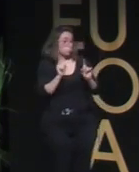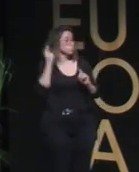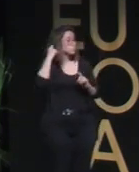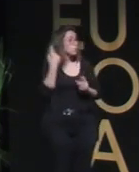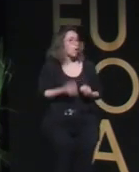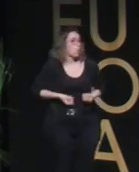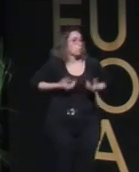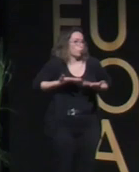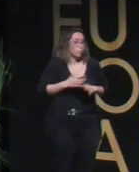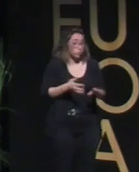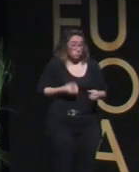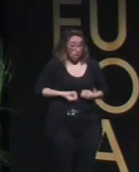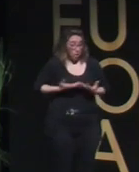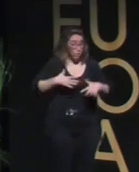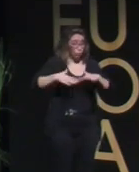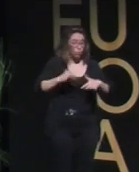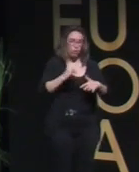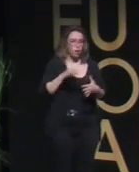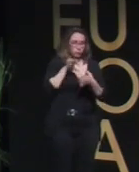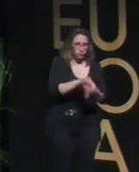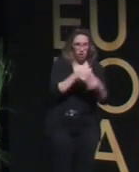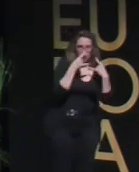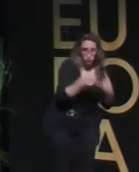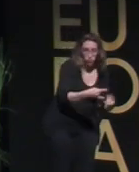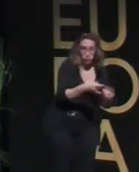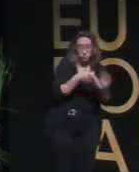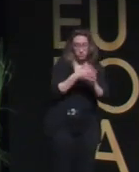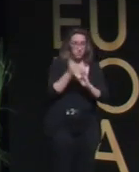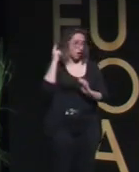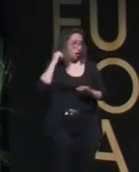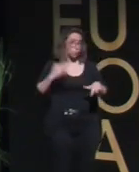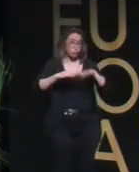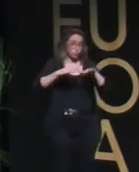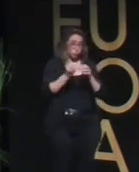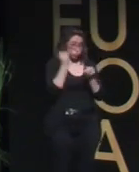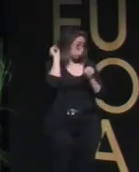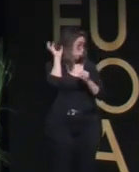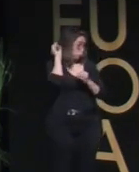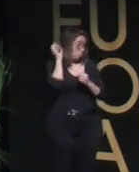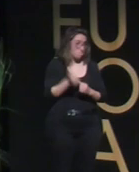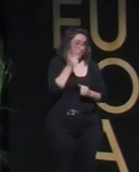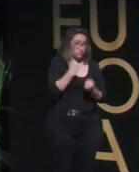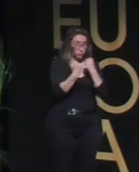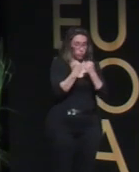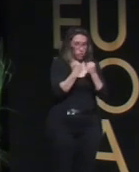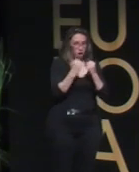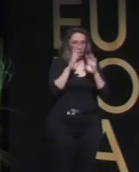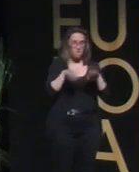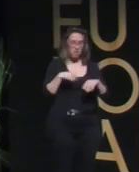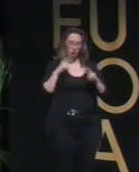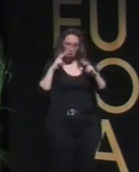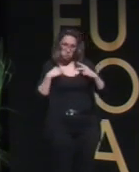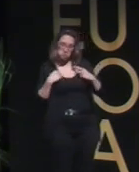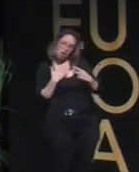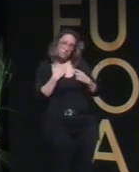hay adicción a esa emoción. Por lo tanto, va a haber una mayor estimulación. Por eso es más interesante, entre comillas, hacerse cortes y sentirse